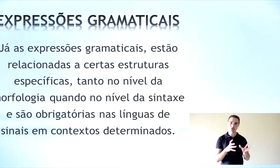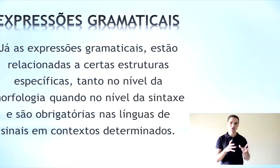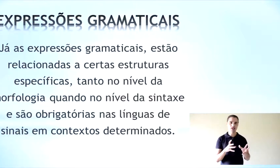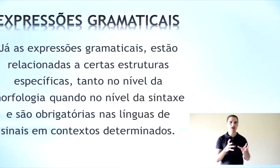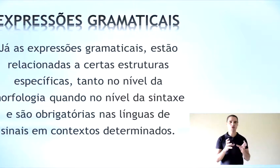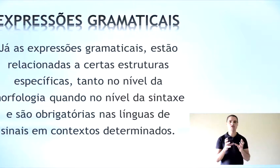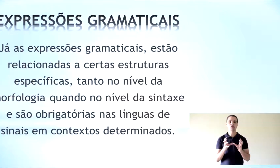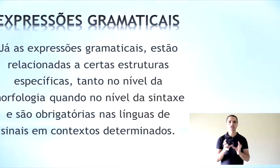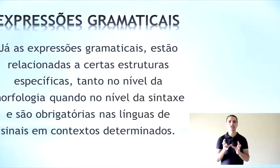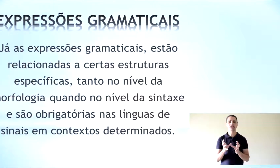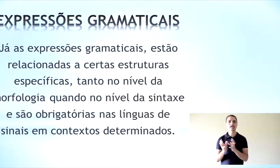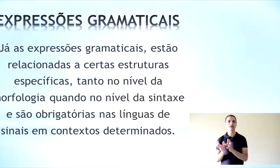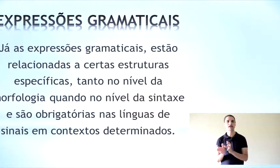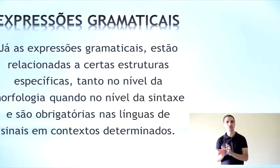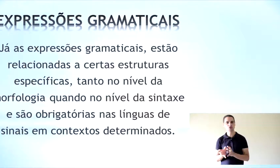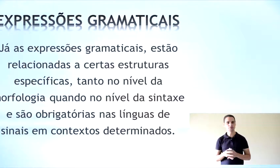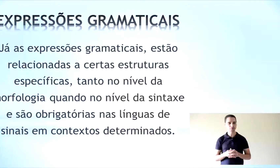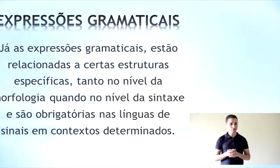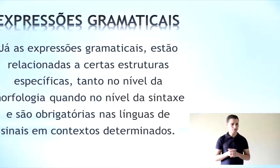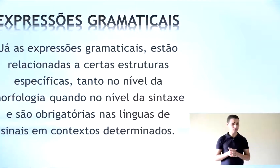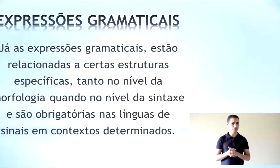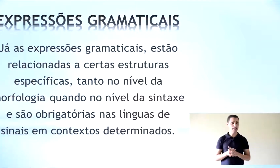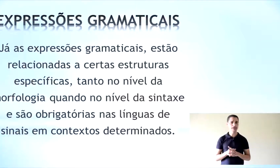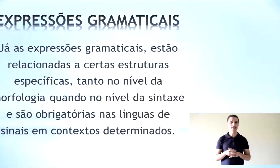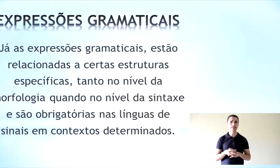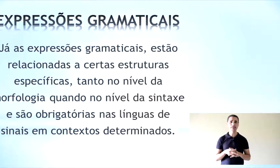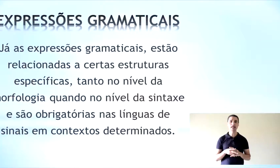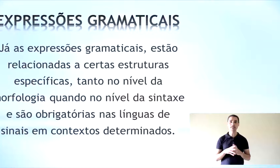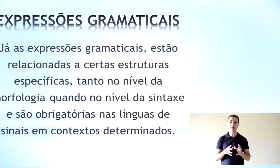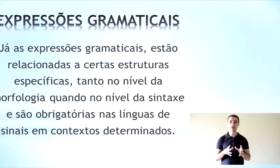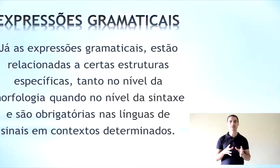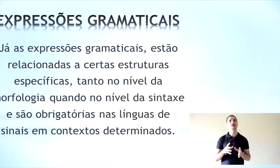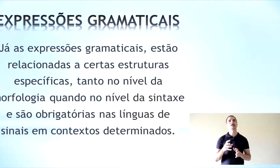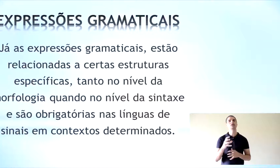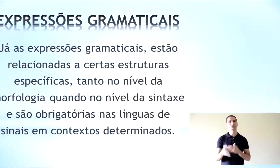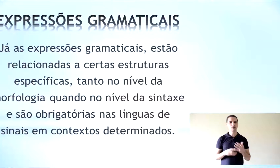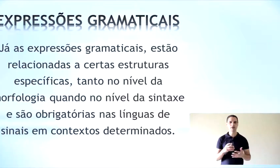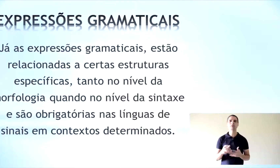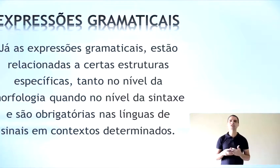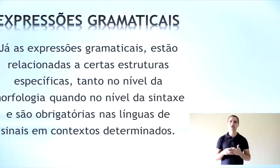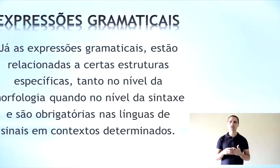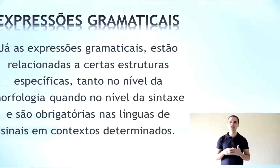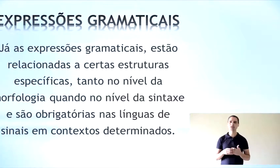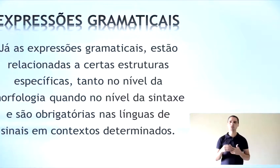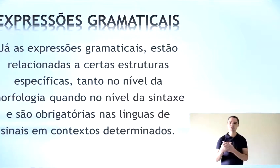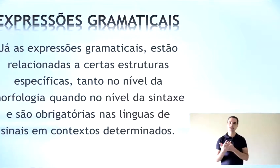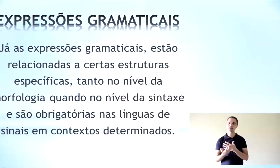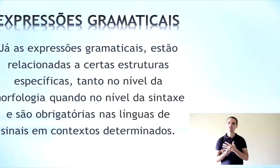né? A morfologia tá ligada a isso. E aí, na Libras, isso também pode acontecer. Uma expressão